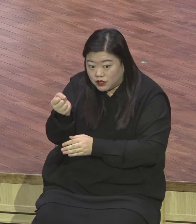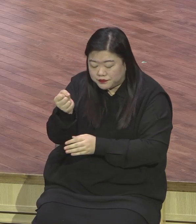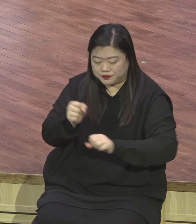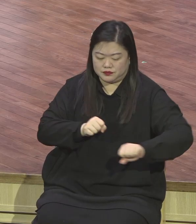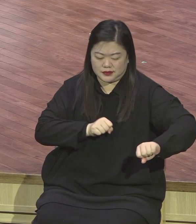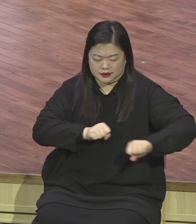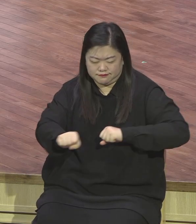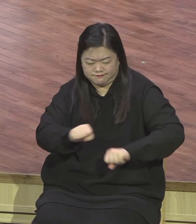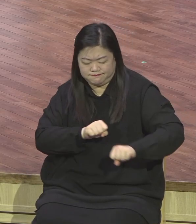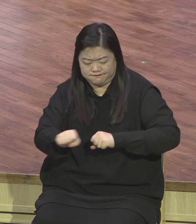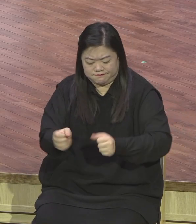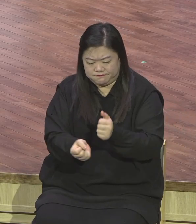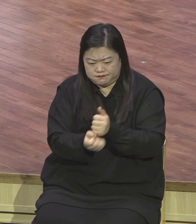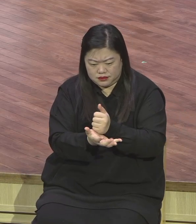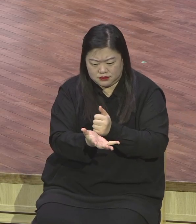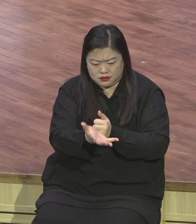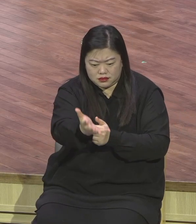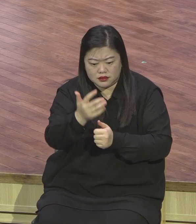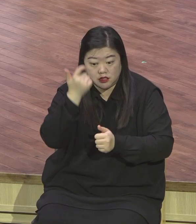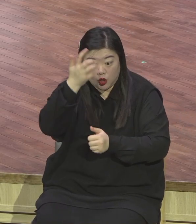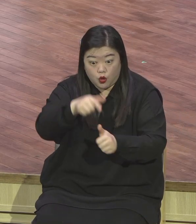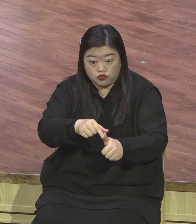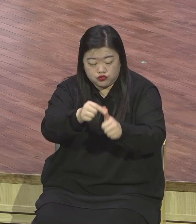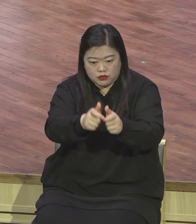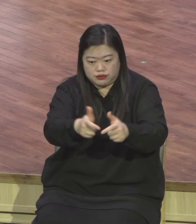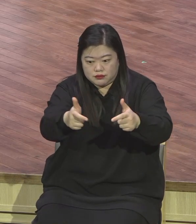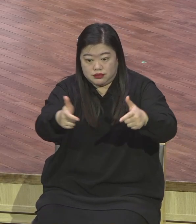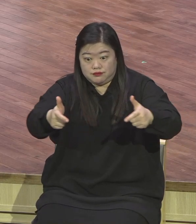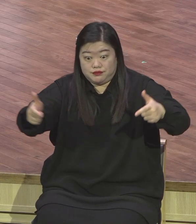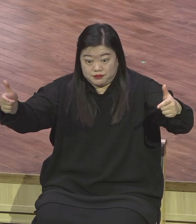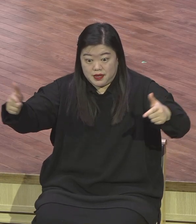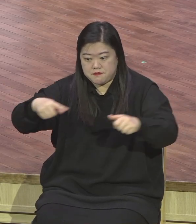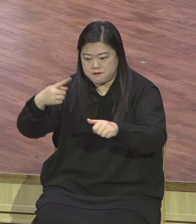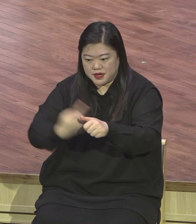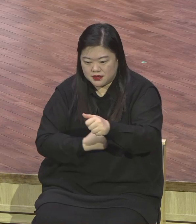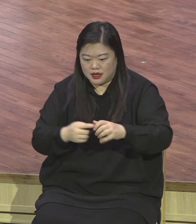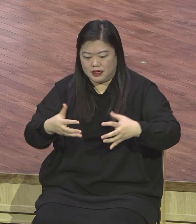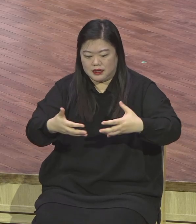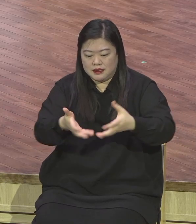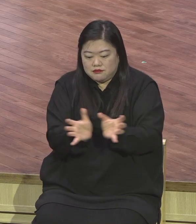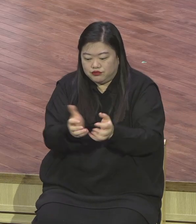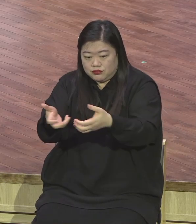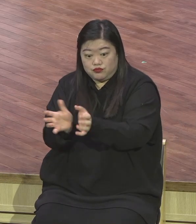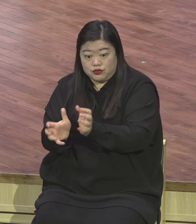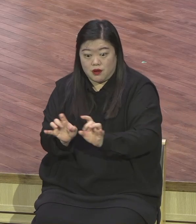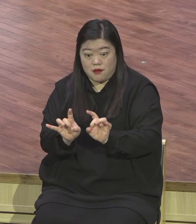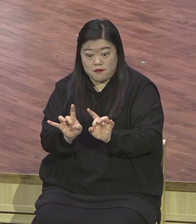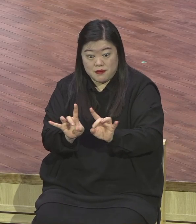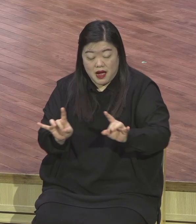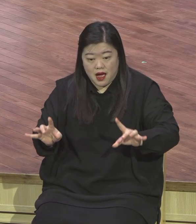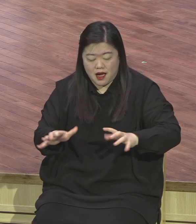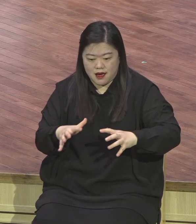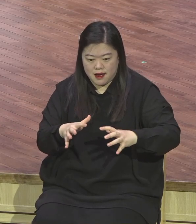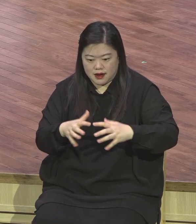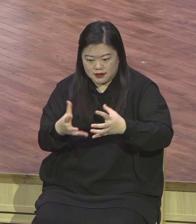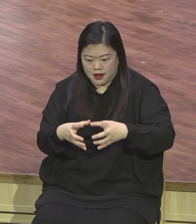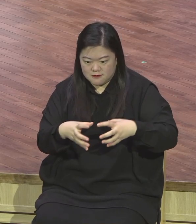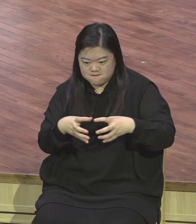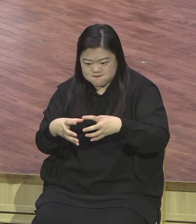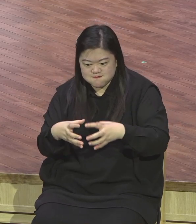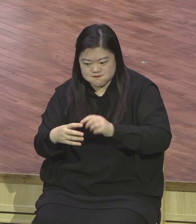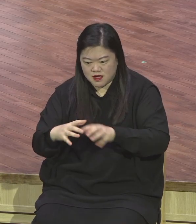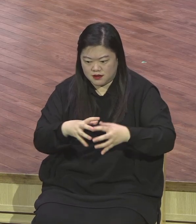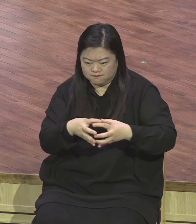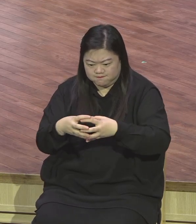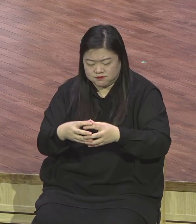구원의 역사에 나는 그래서 각 기간마다 영적 지각번등을 일으키는 그런 주역들